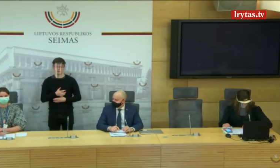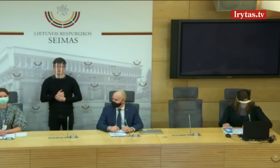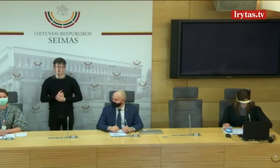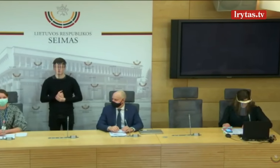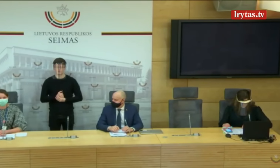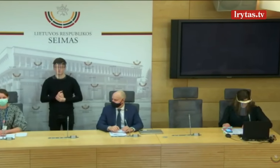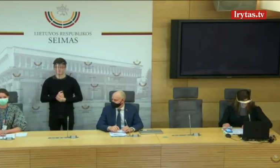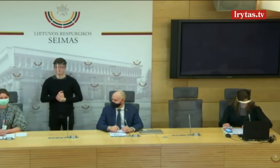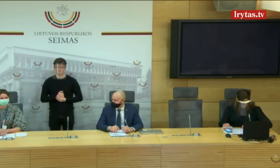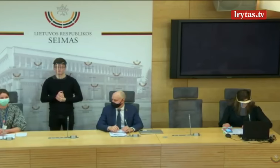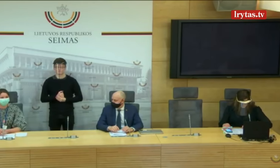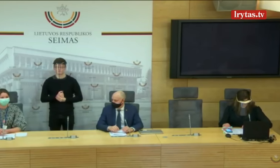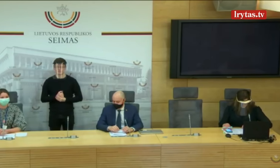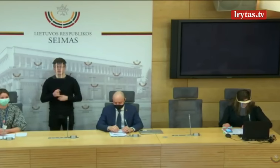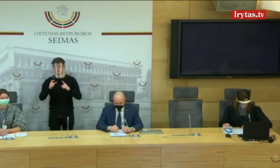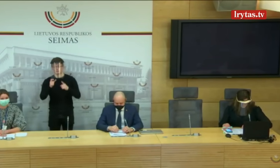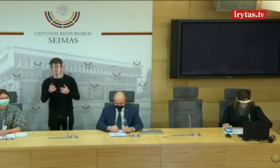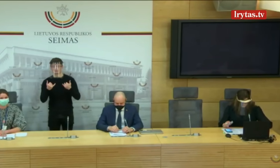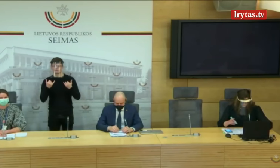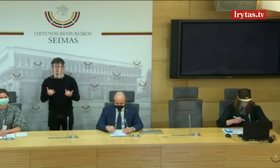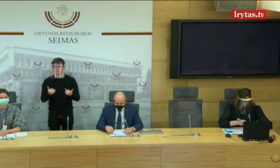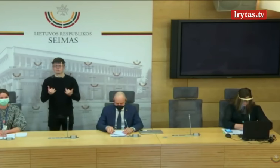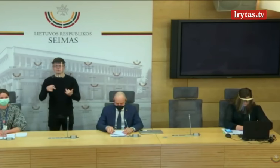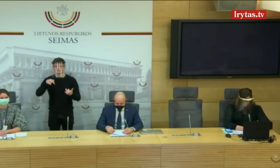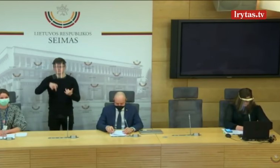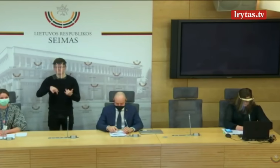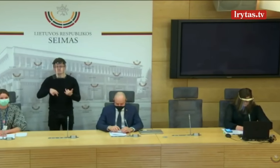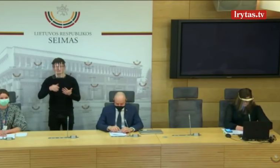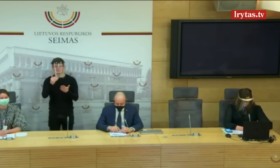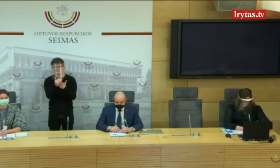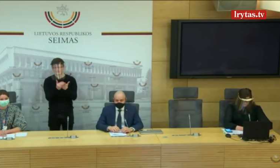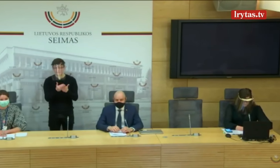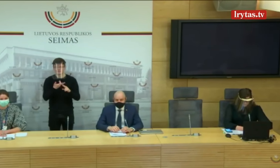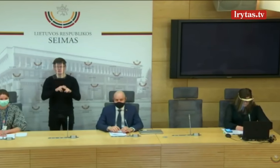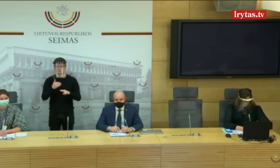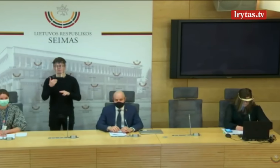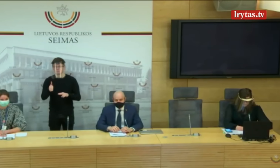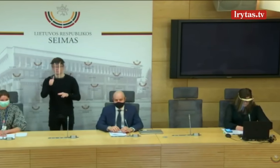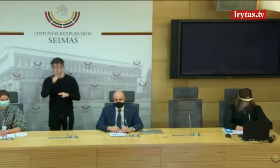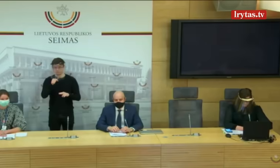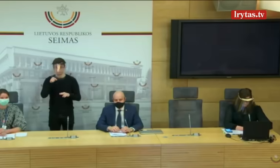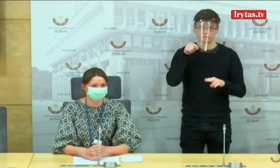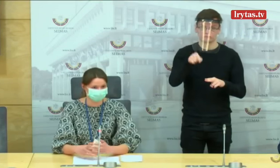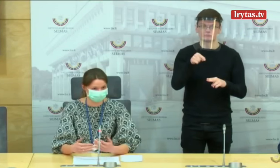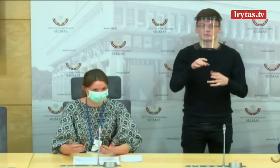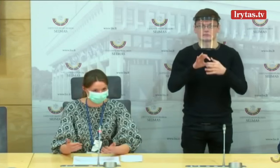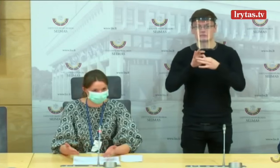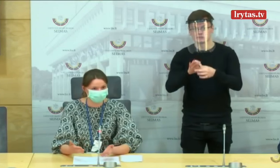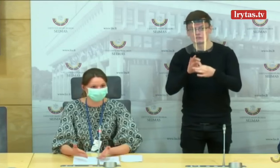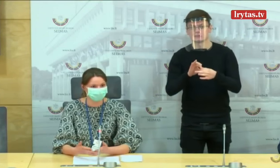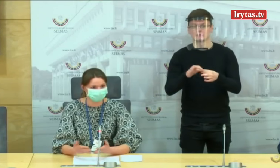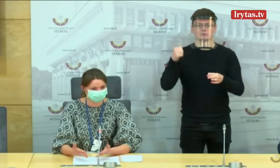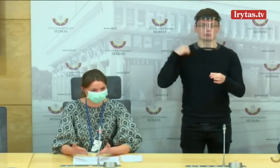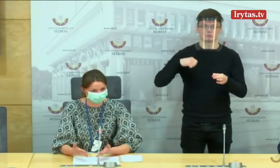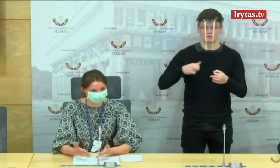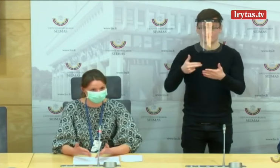Taip, tai iš tikrųjų pagal šiuo metu galiojančią tvarką, jeigu yra nustatomi sąlytį turėję asmenis, tai ir, sakykime, įmonė,